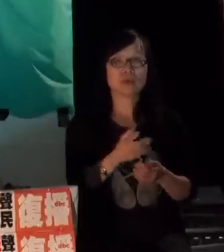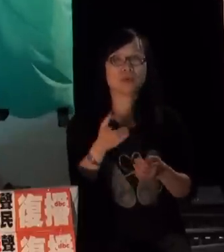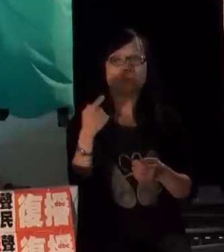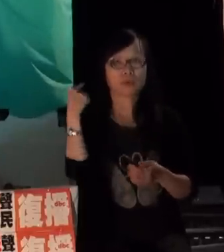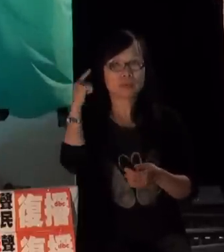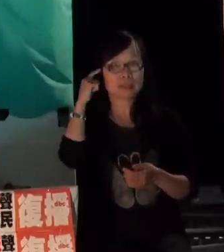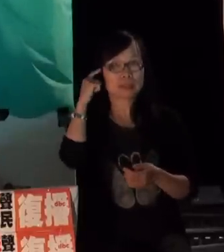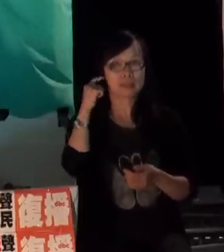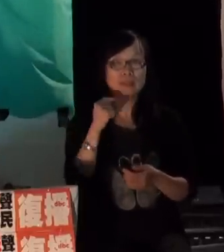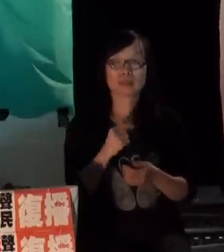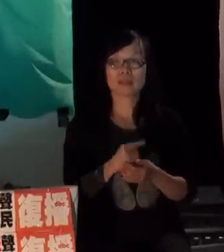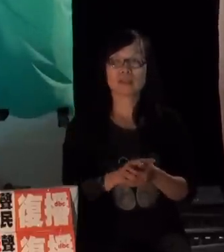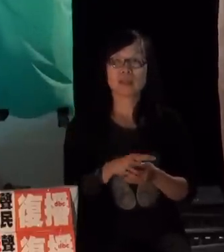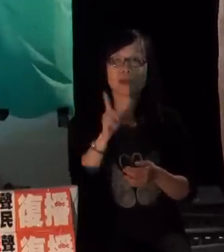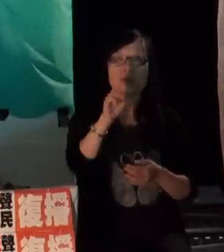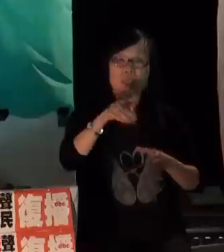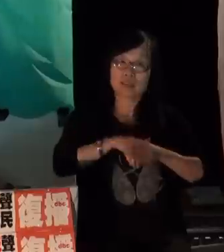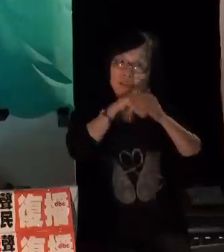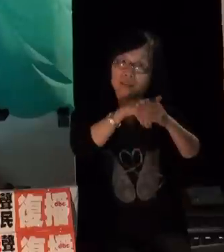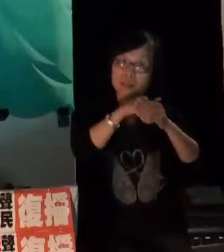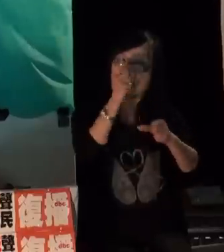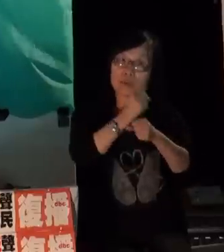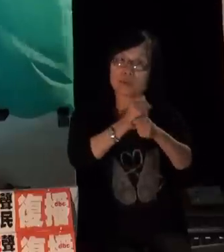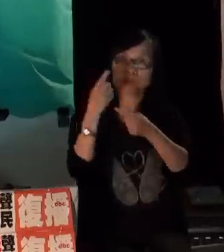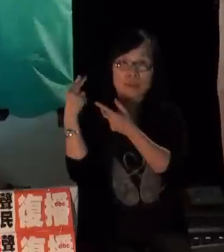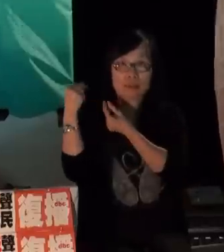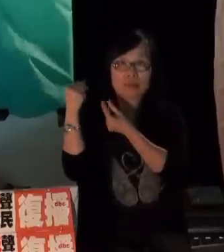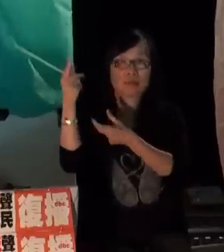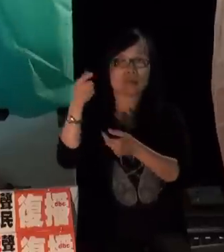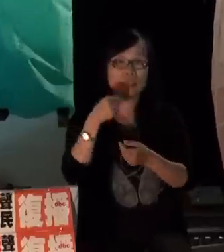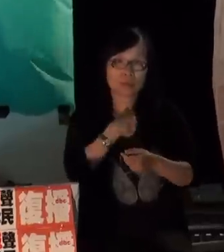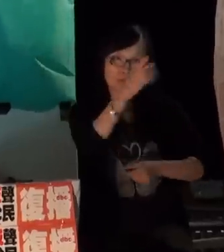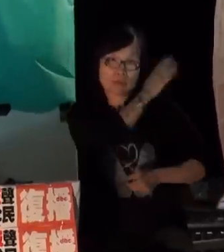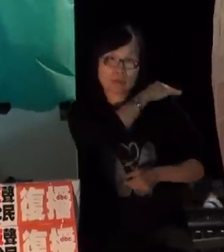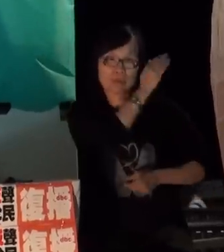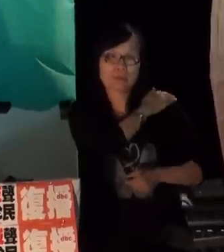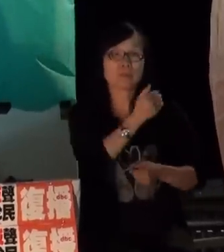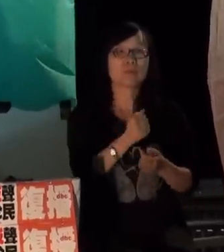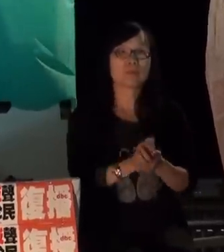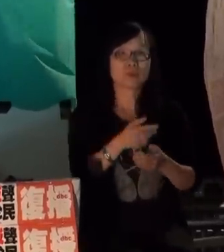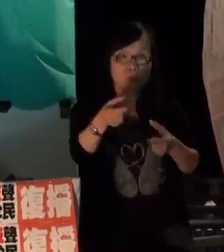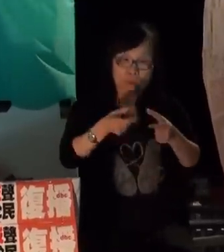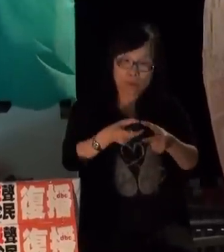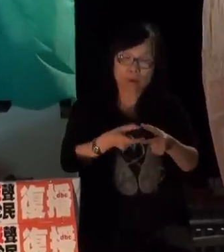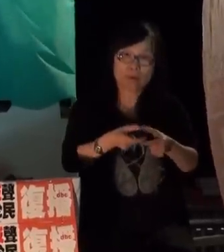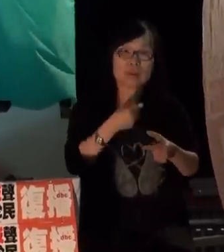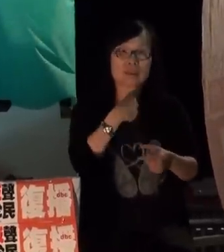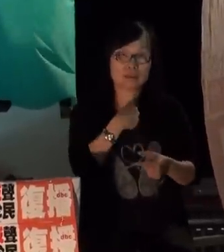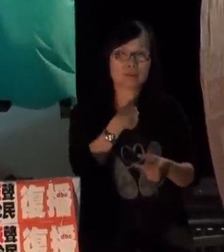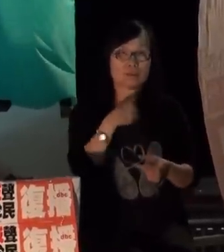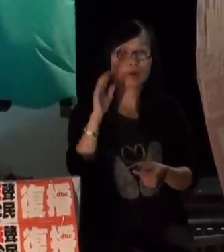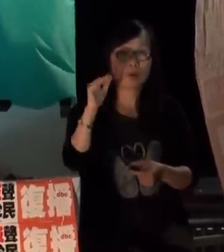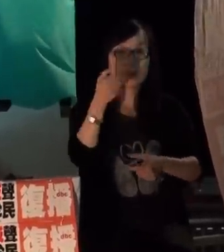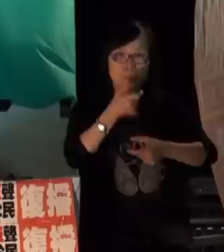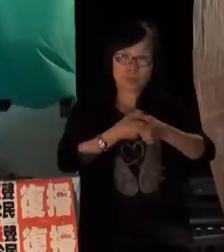咯，嗰時 係啦，有個責任你申請去做一個電台嘅時候，你有個責任。當你攞咗個牌之後，你係能夠